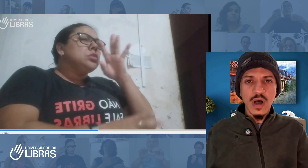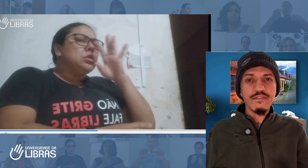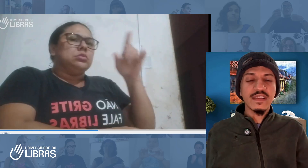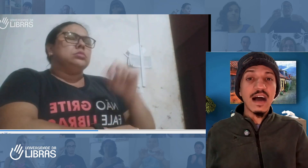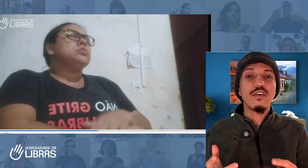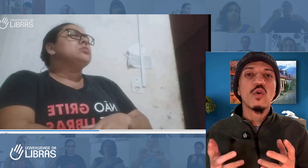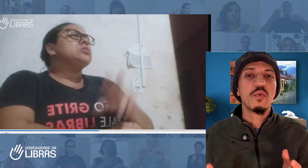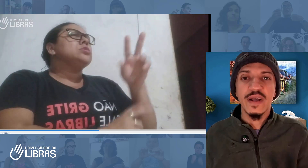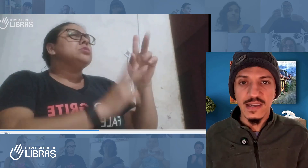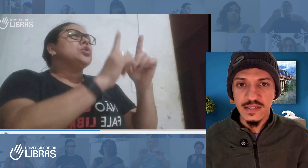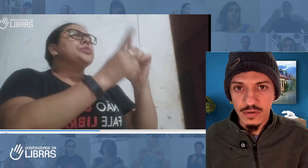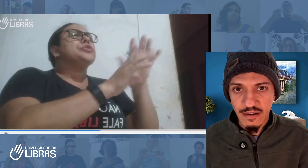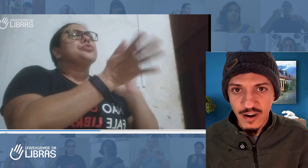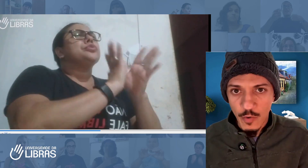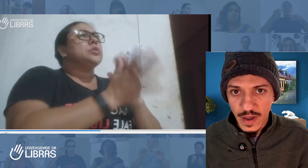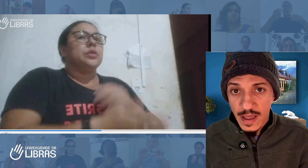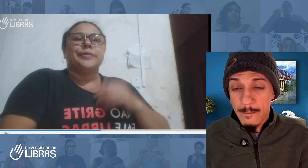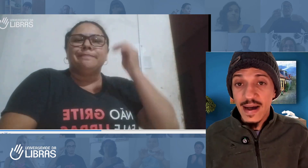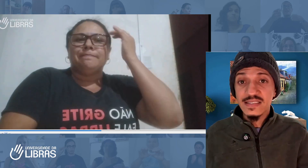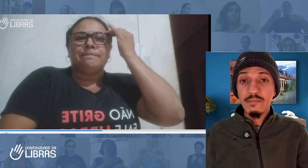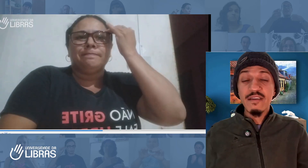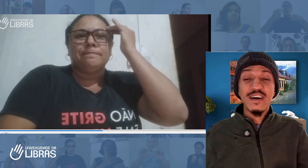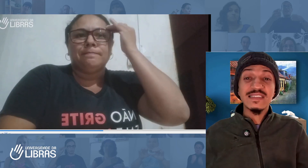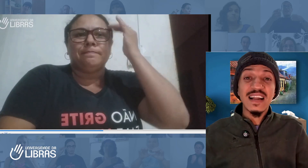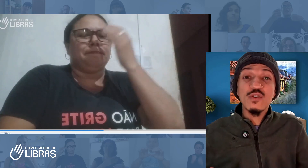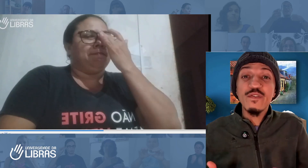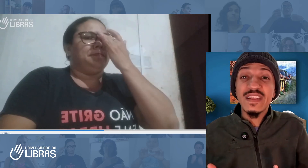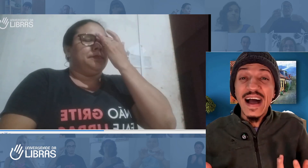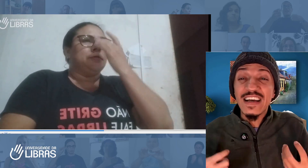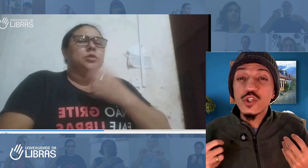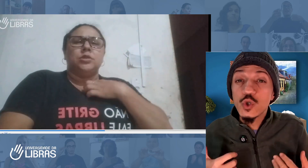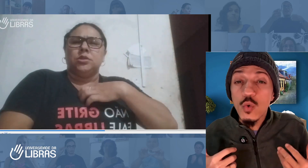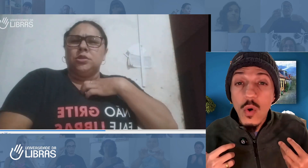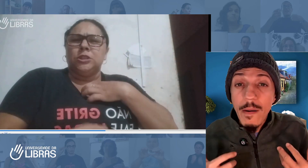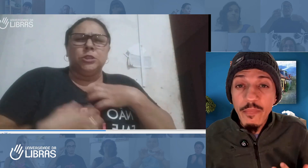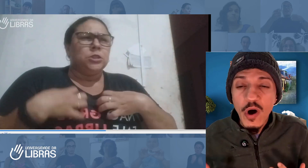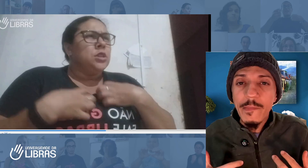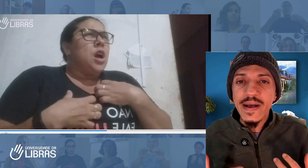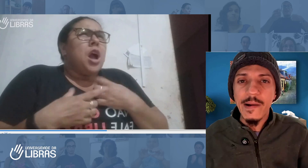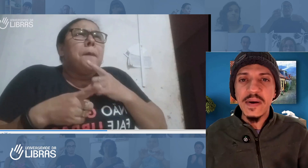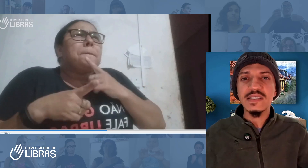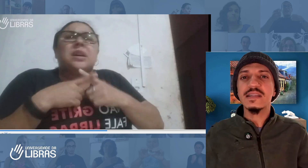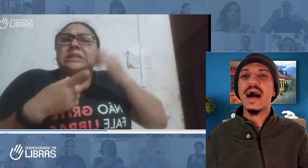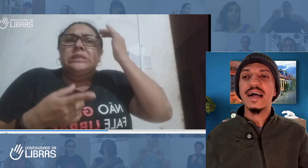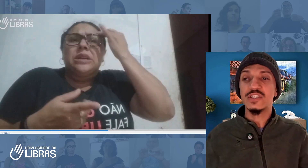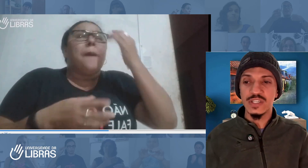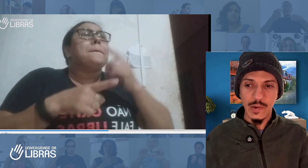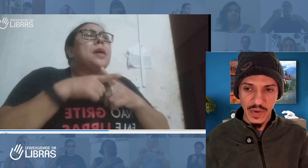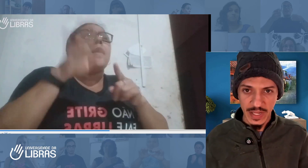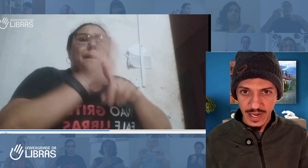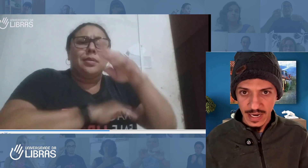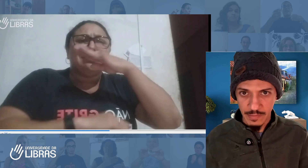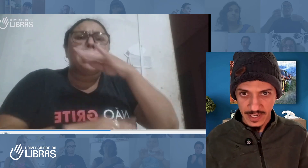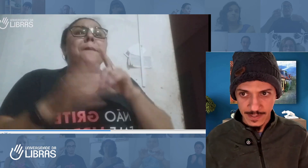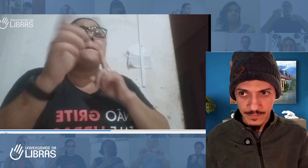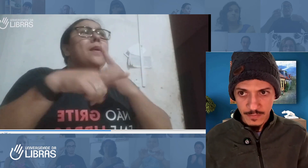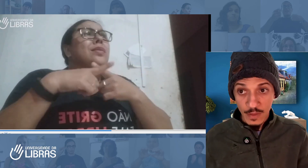afetava a comunicação da Válbia, mas também fazia ela duvidar da sua própria capacidade de aprender a Libras. Foi